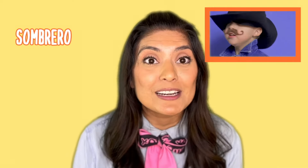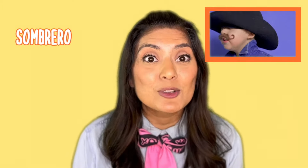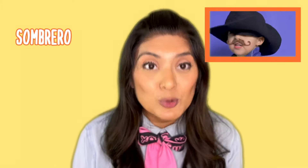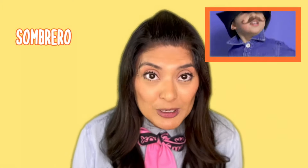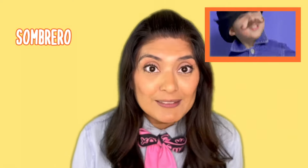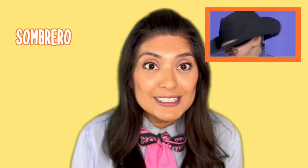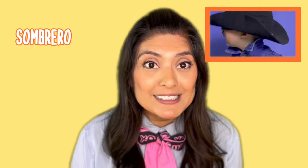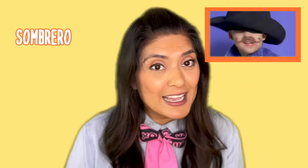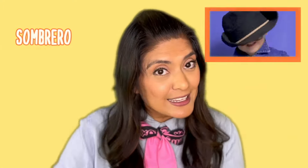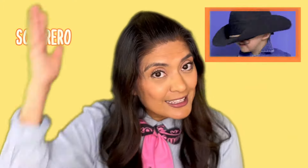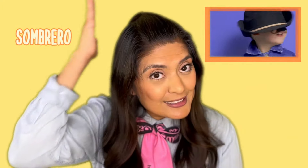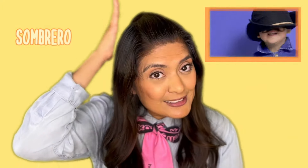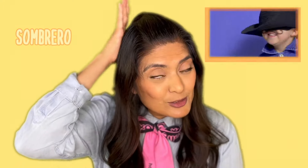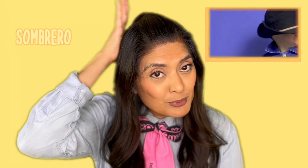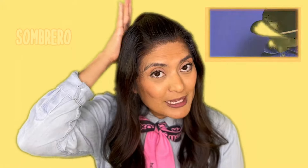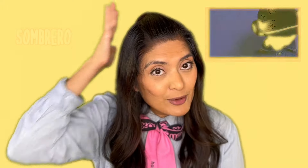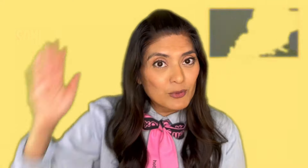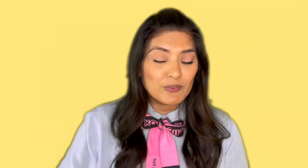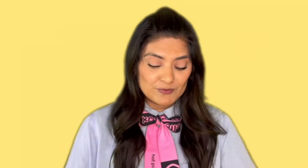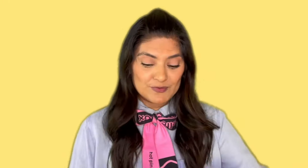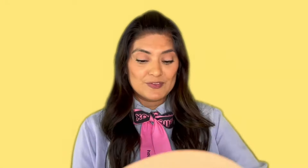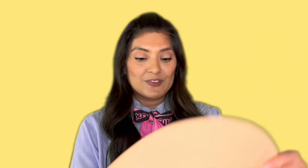en tu cabeza. Sombrero.